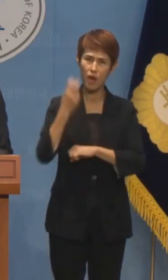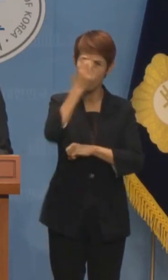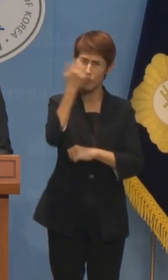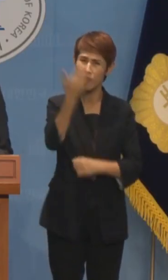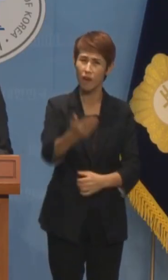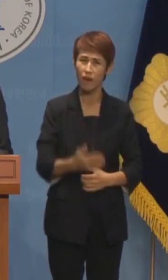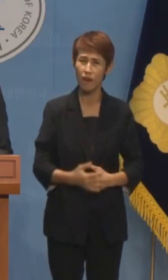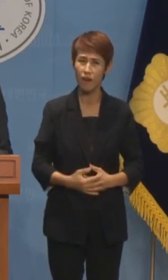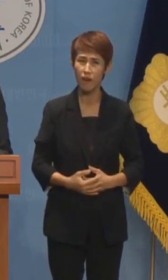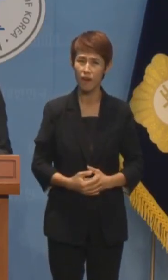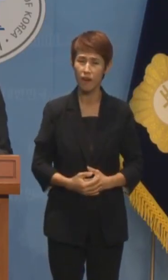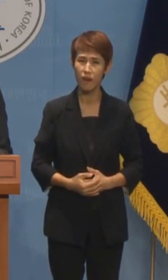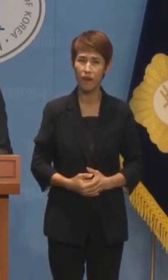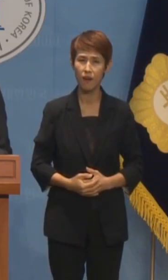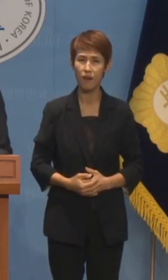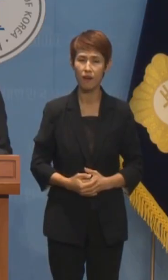사항입니까?